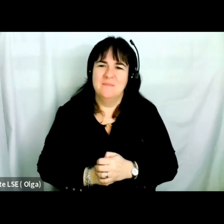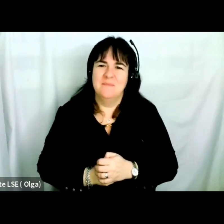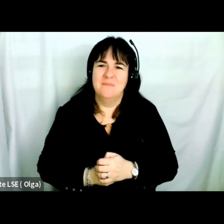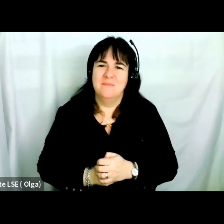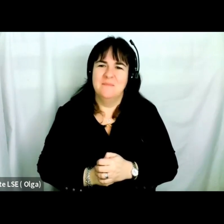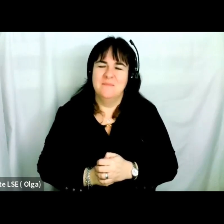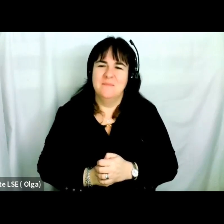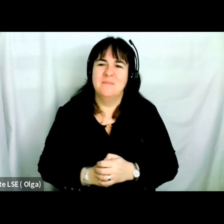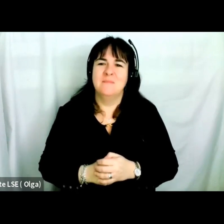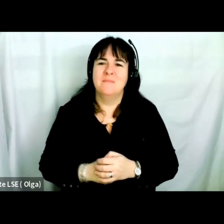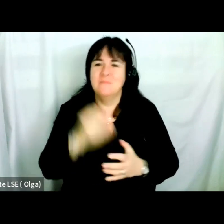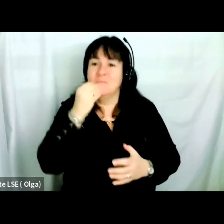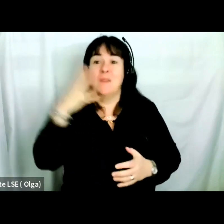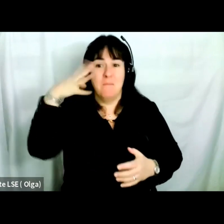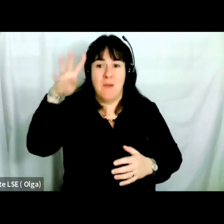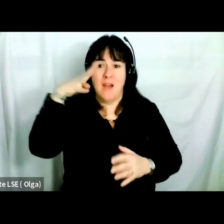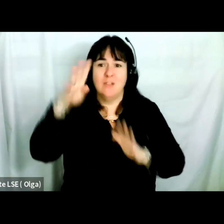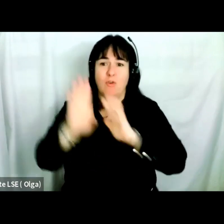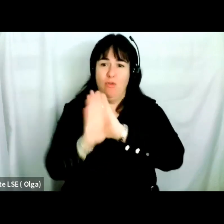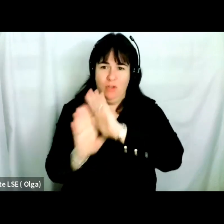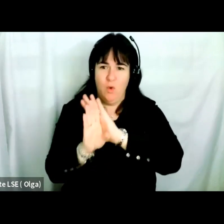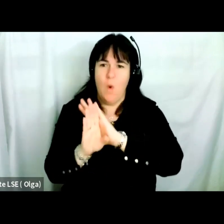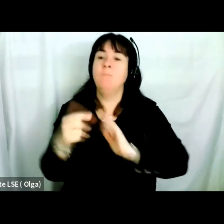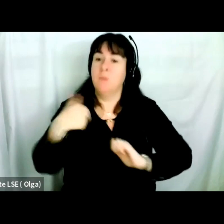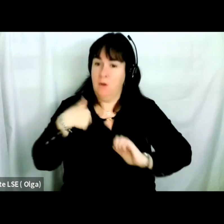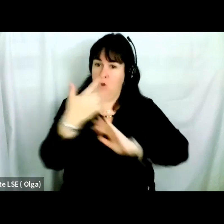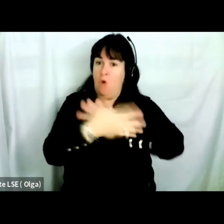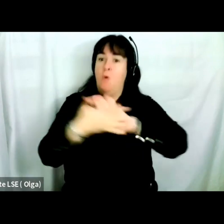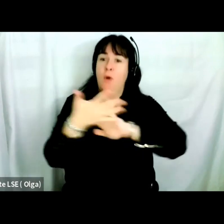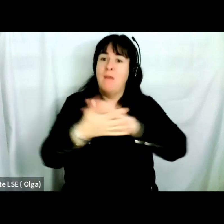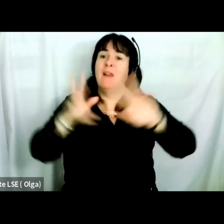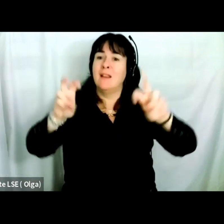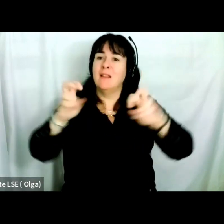Bueno, pues yo voy a hablaros de la mediación.